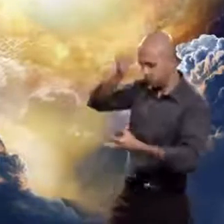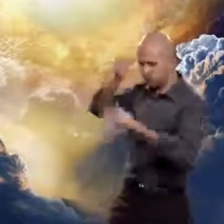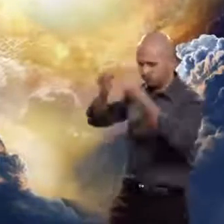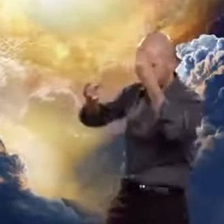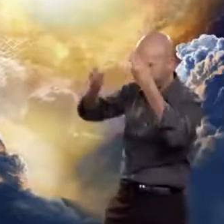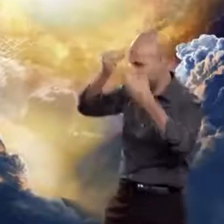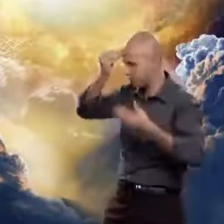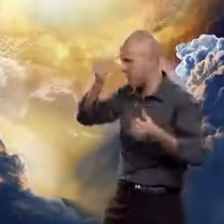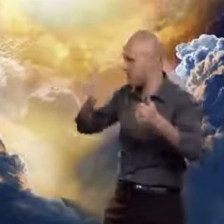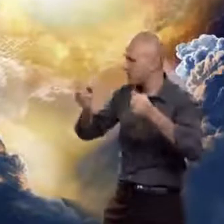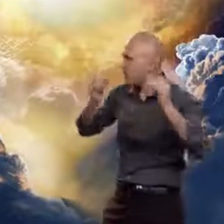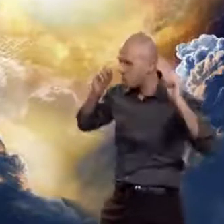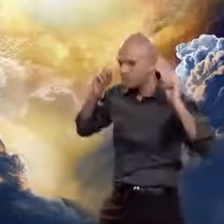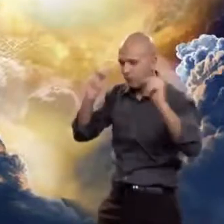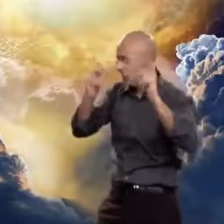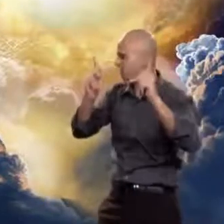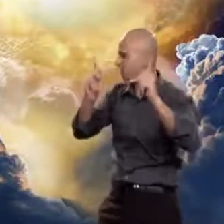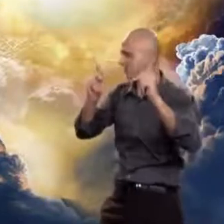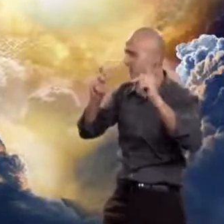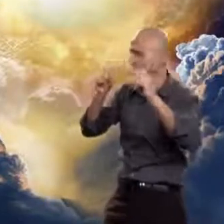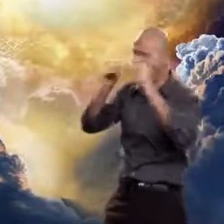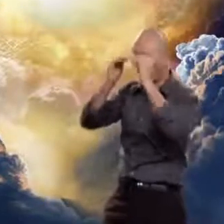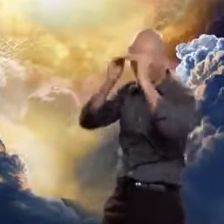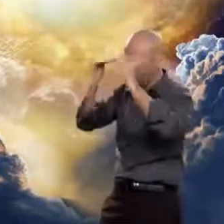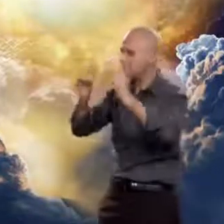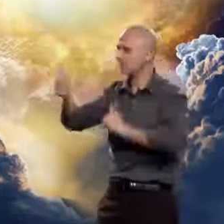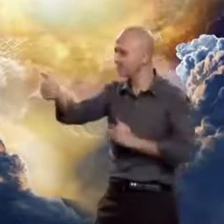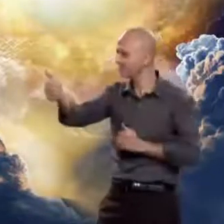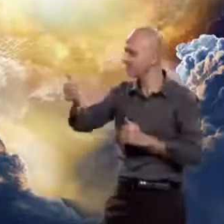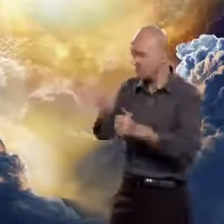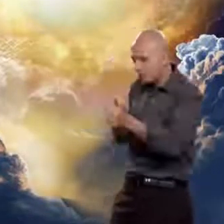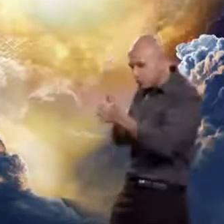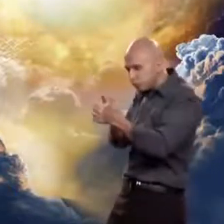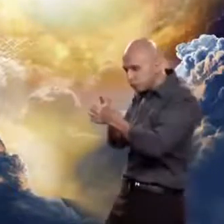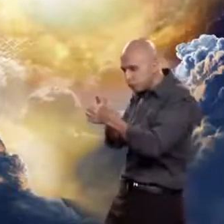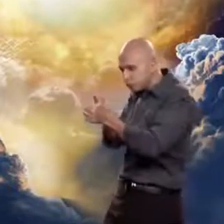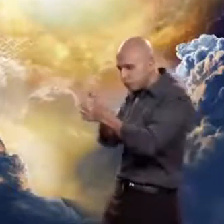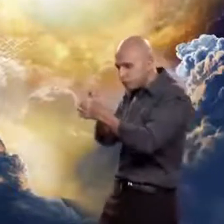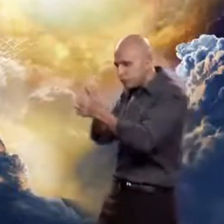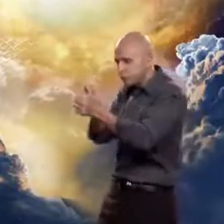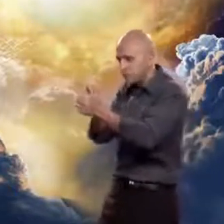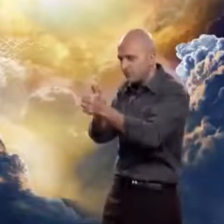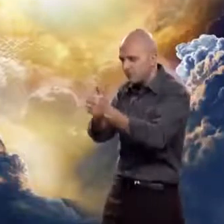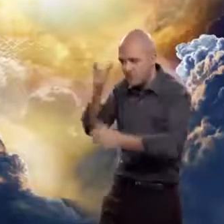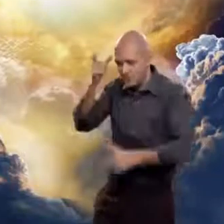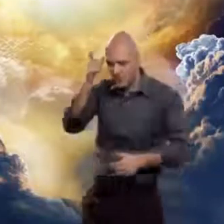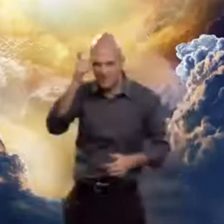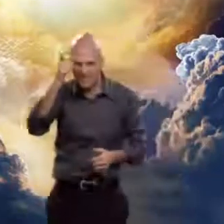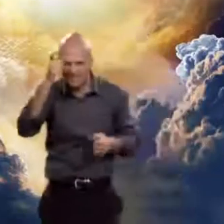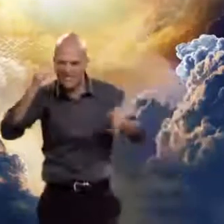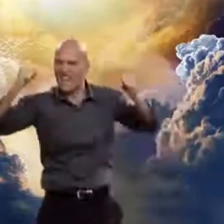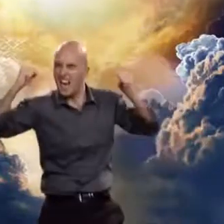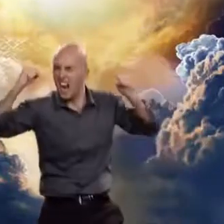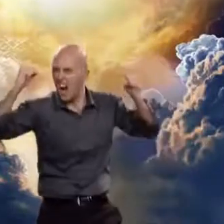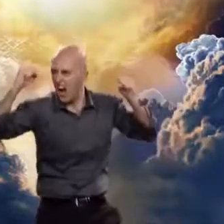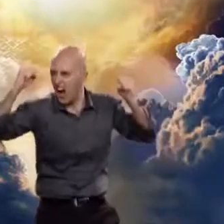e toma qualquer caminho que lhe pareça correto, poderá ser muito sincera, mas andará pelo caminho errado.